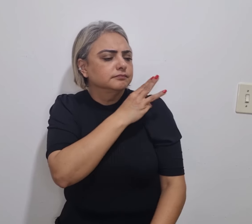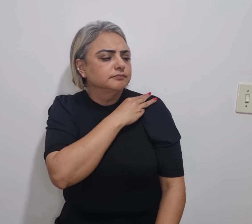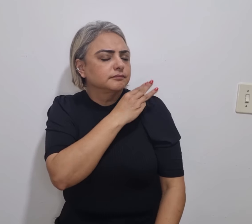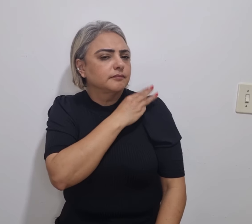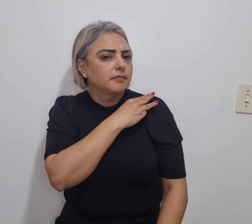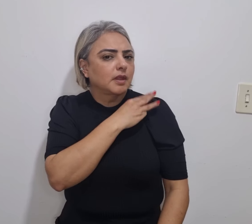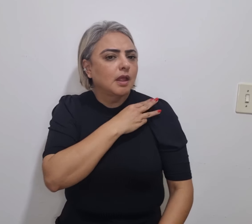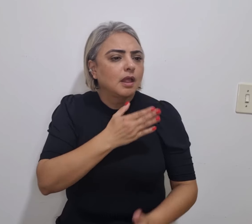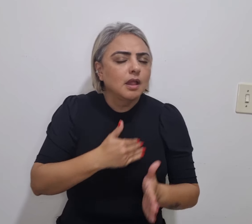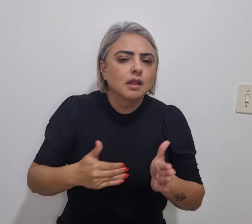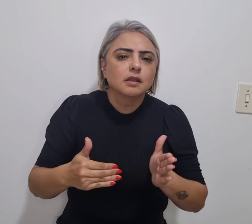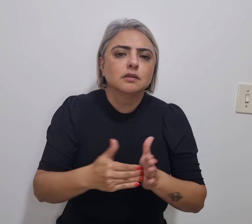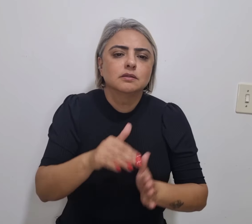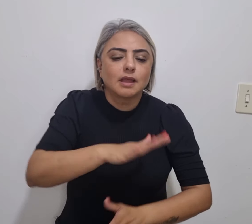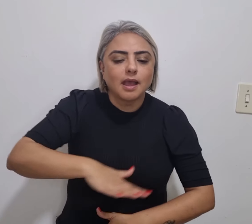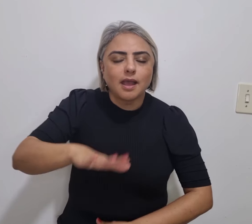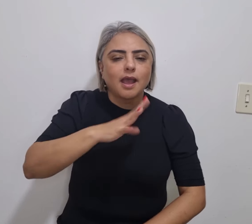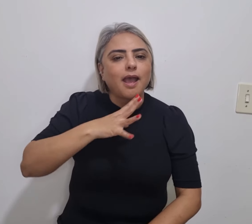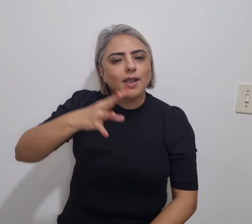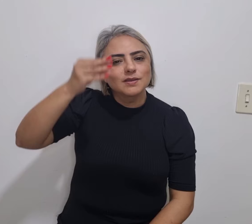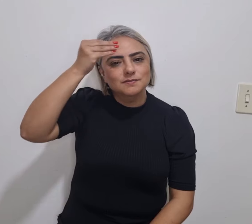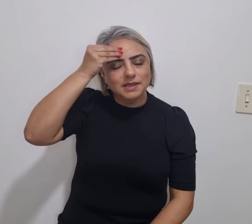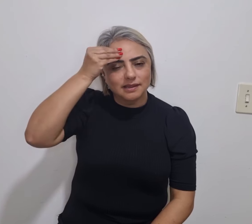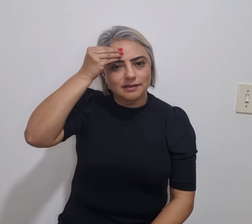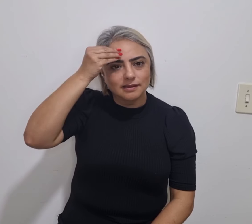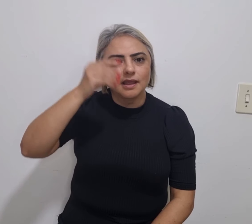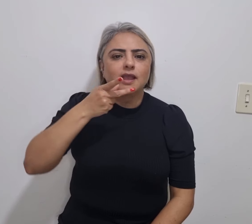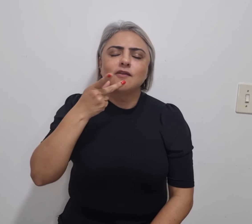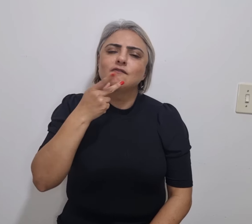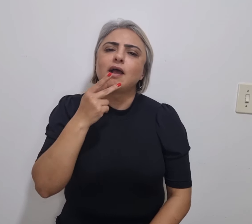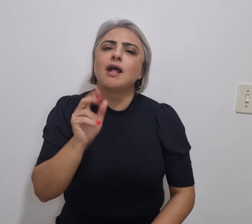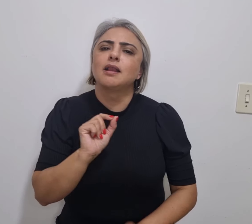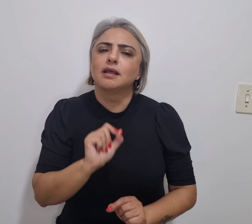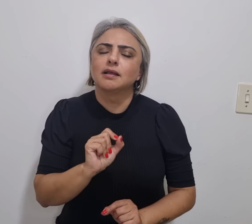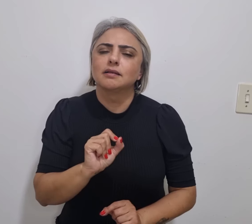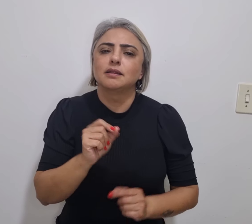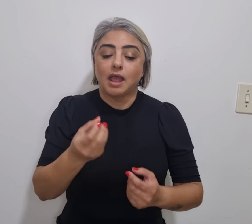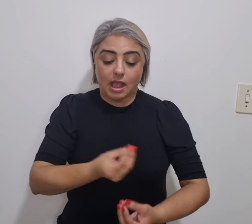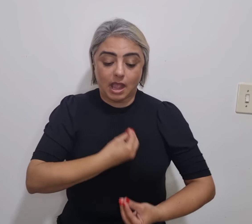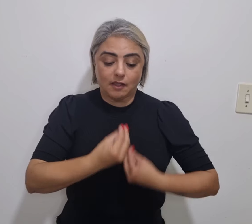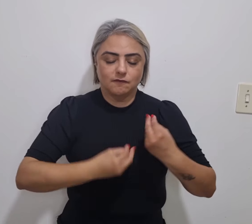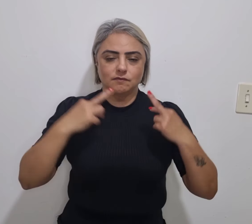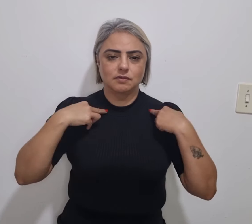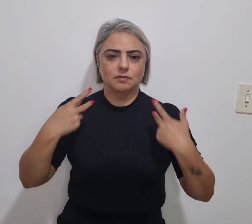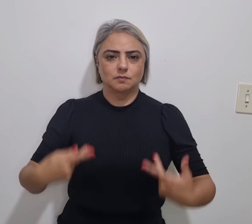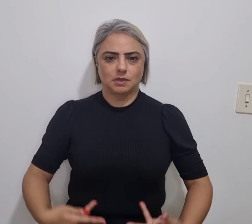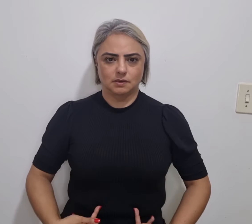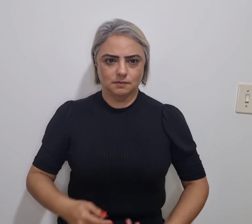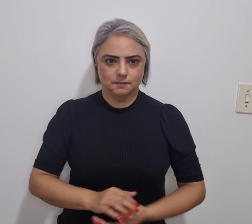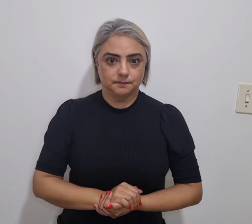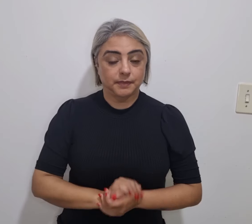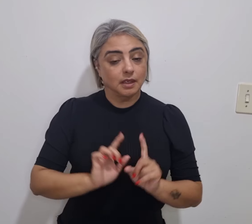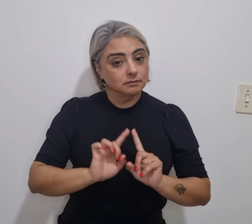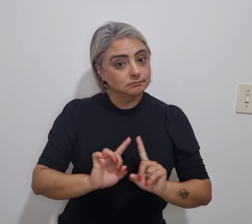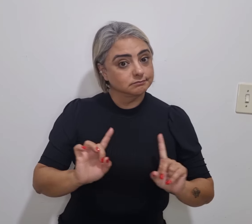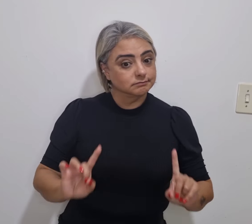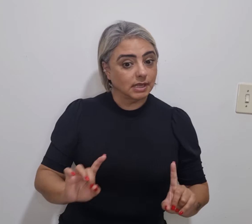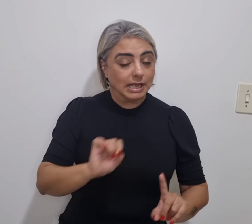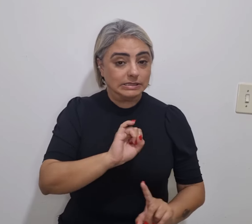entre todas as áreas de conhecimento que dizem respeito à vida do ser humano. Mas, se ficar